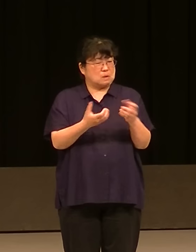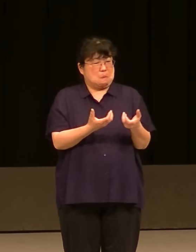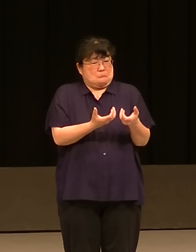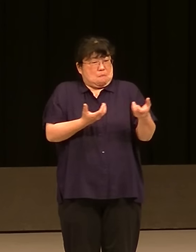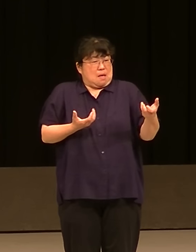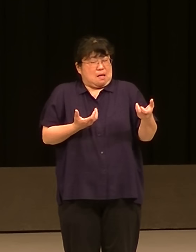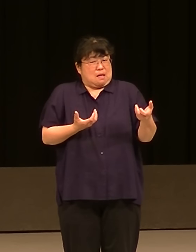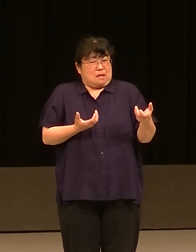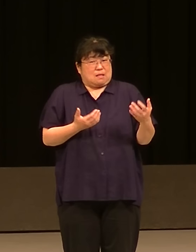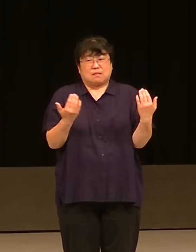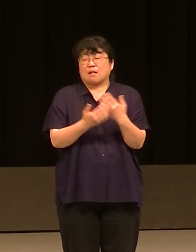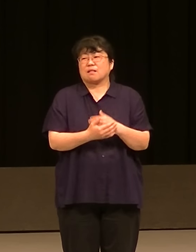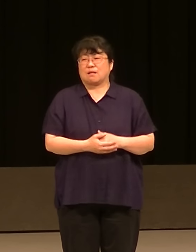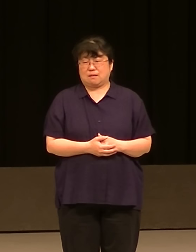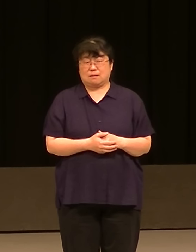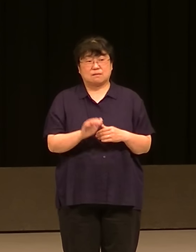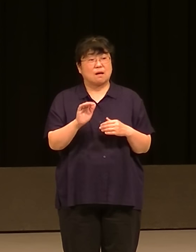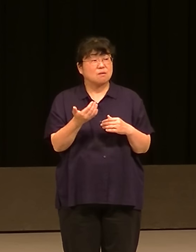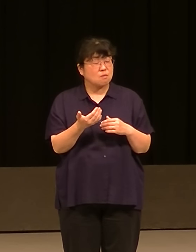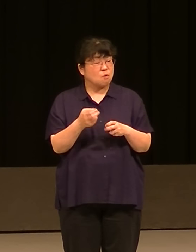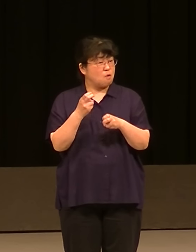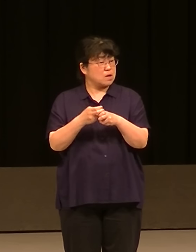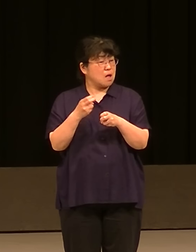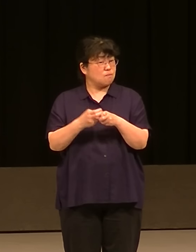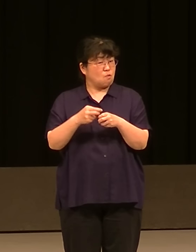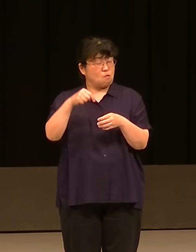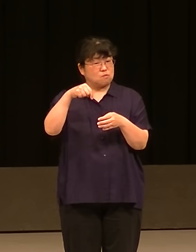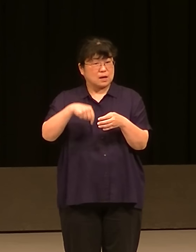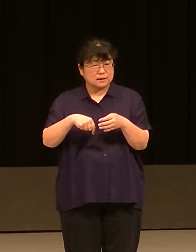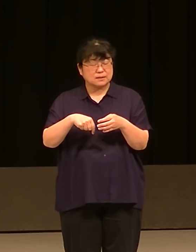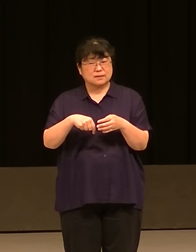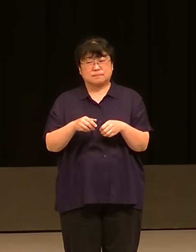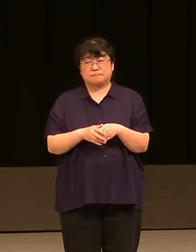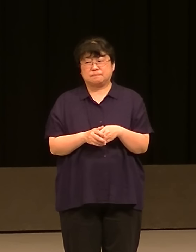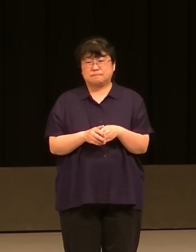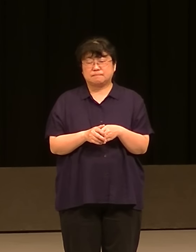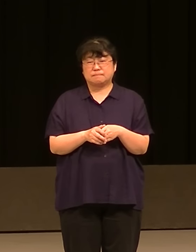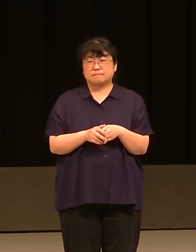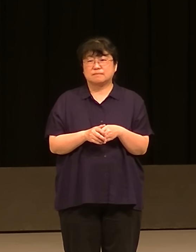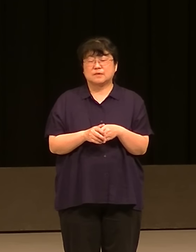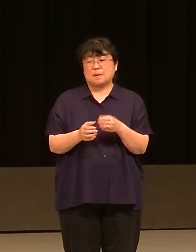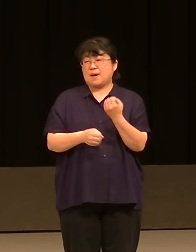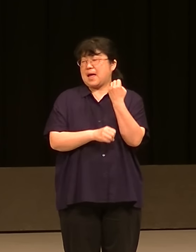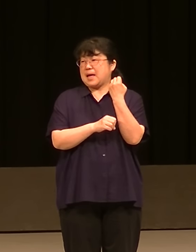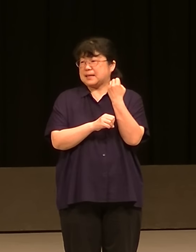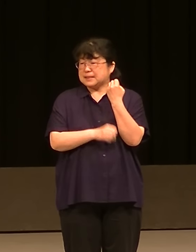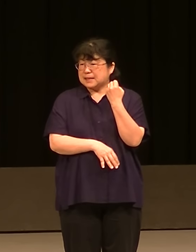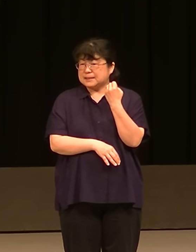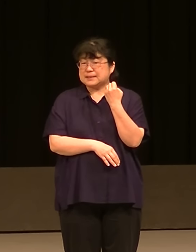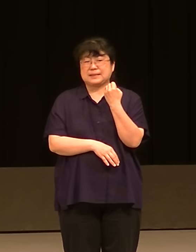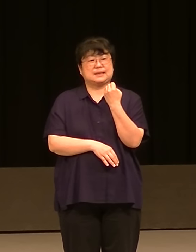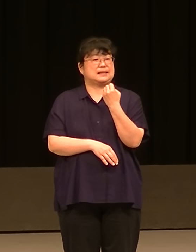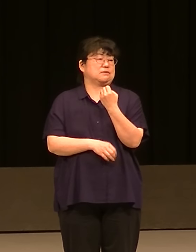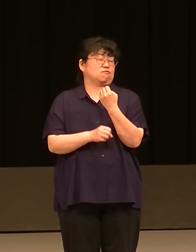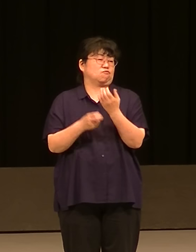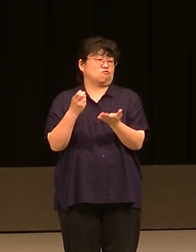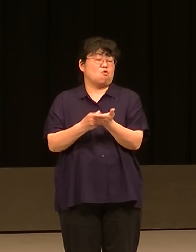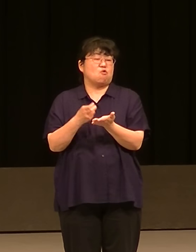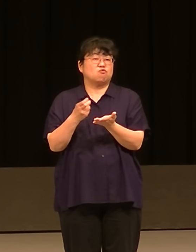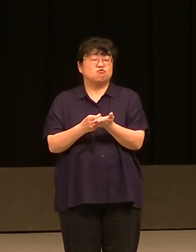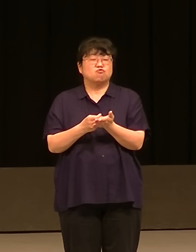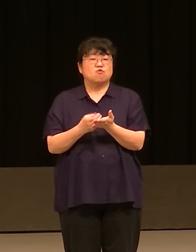はしまいましたけれども、憲法的、原理原則論は崩れていない、という